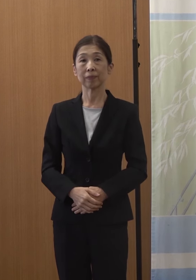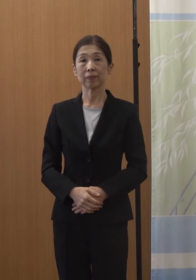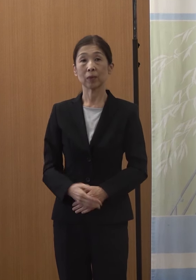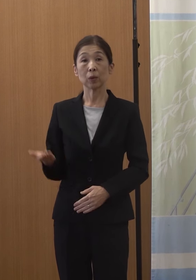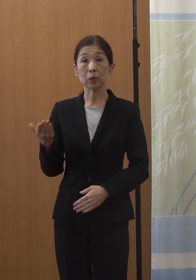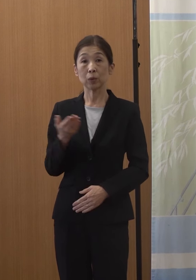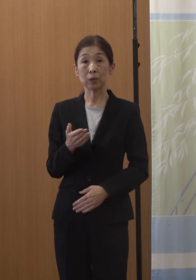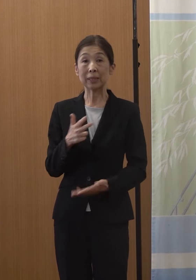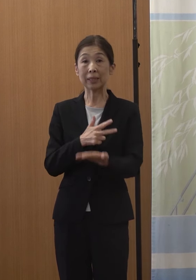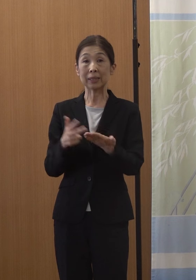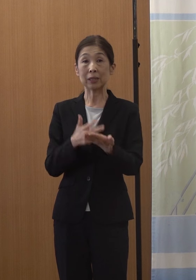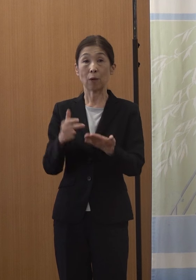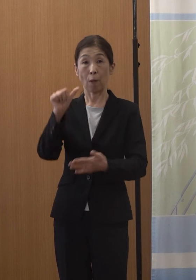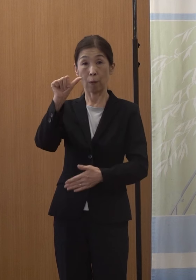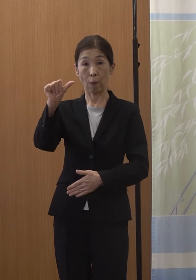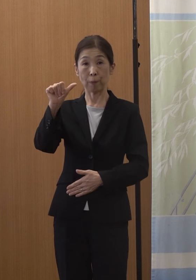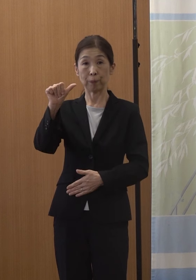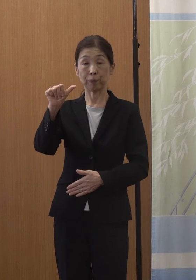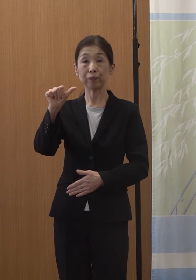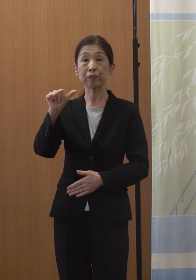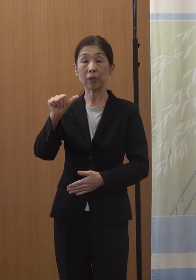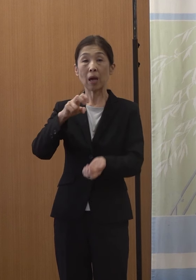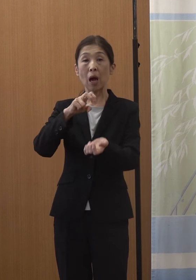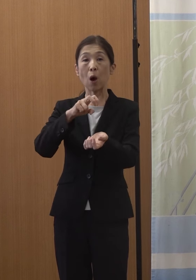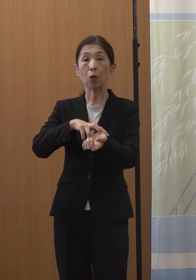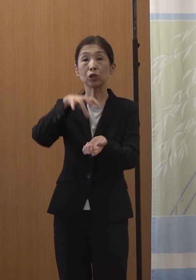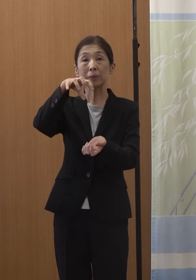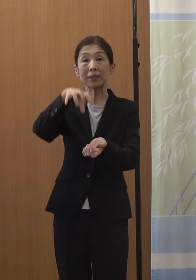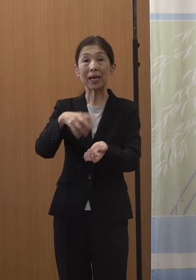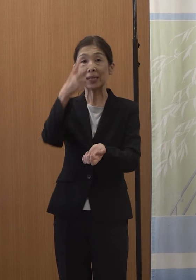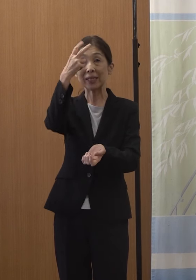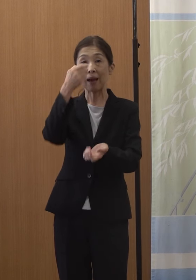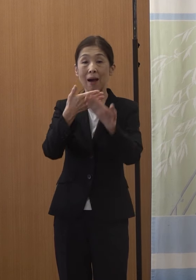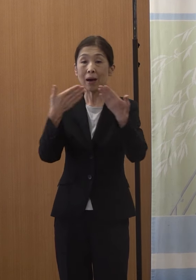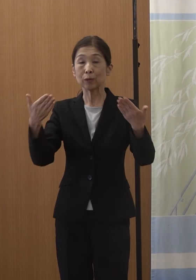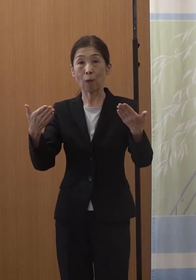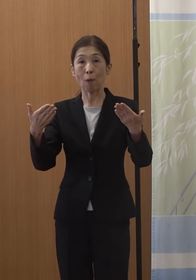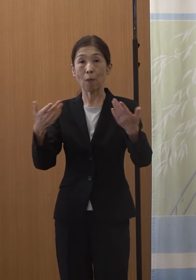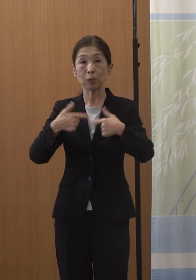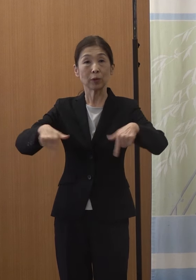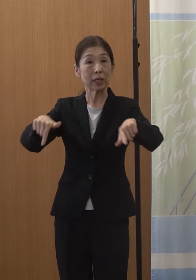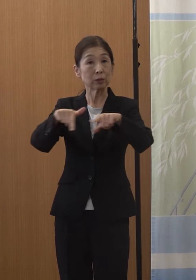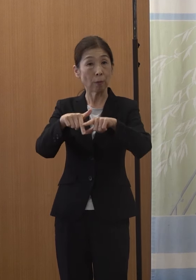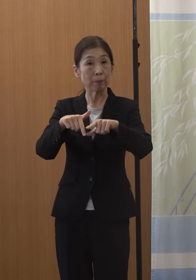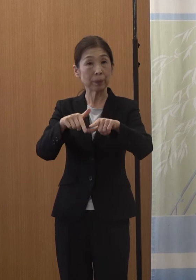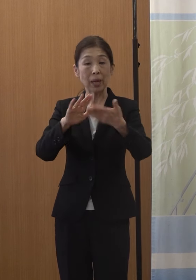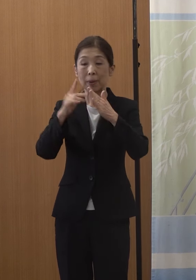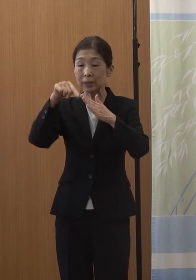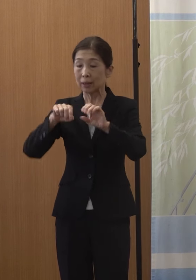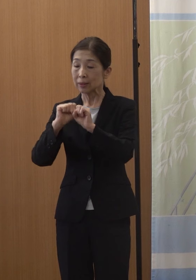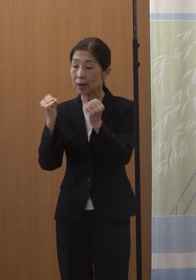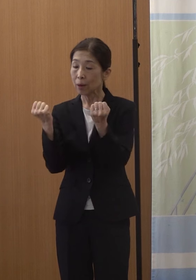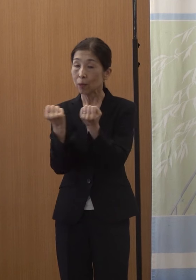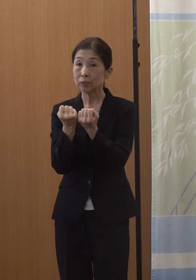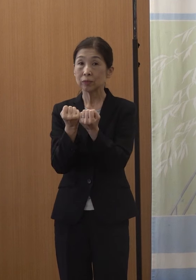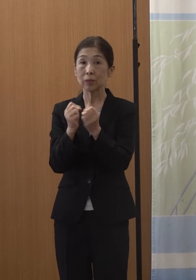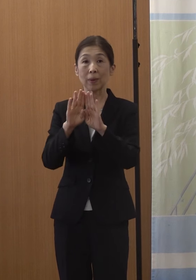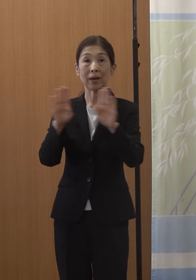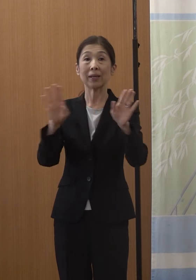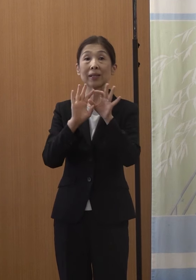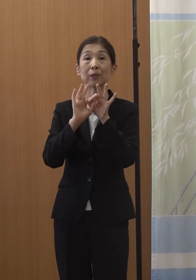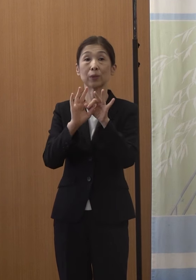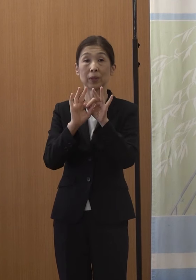続いて資料番号5のホスピタリティアートプロジェクトおよび街中サロンの開催についてをご